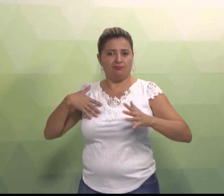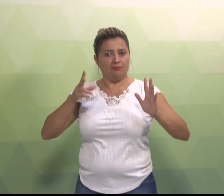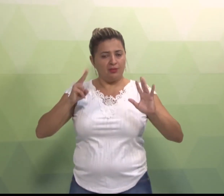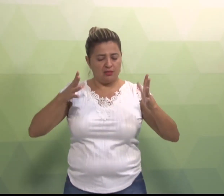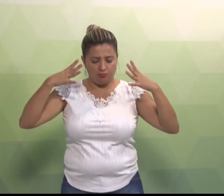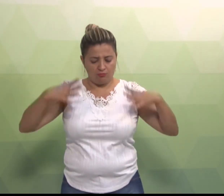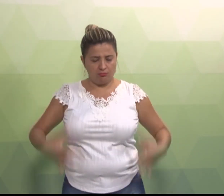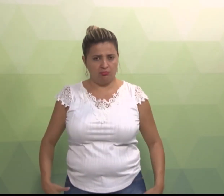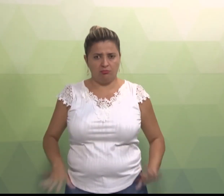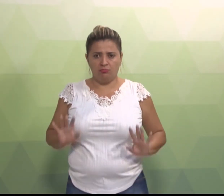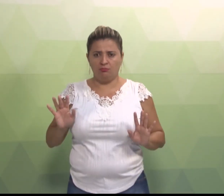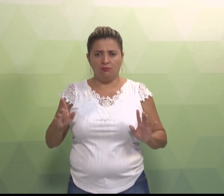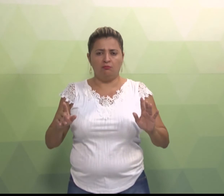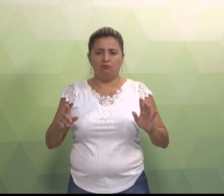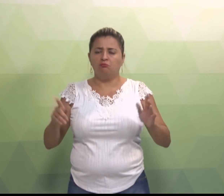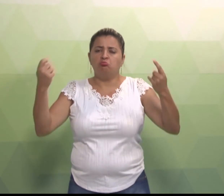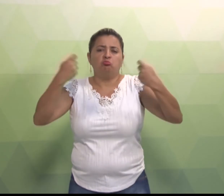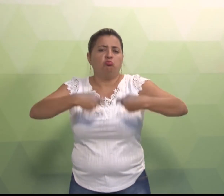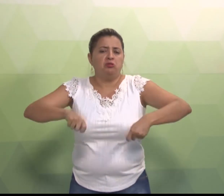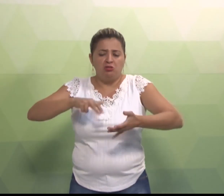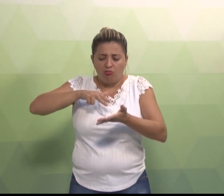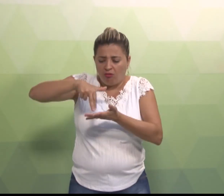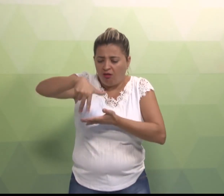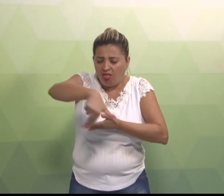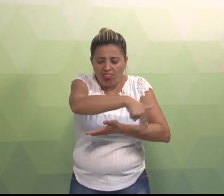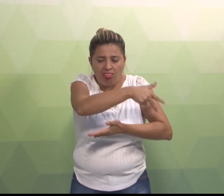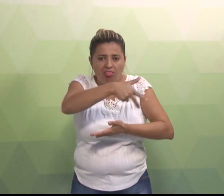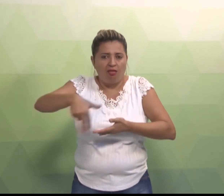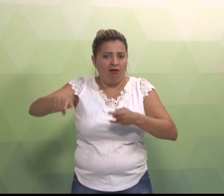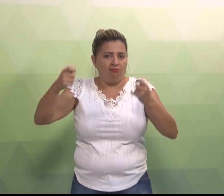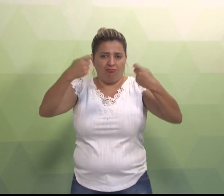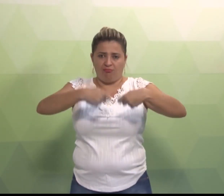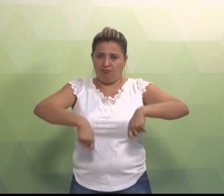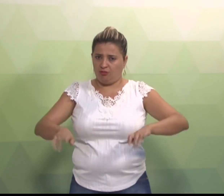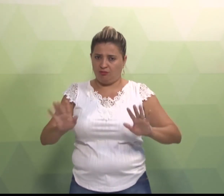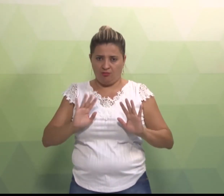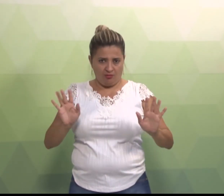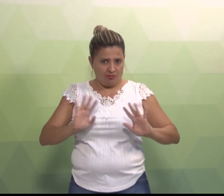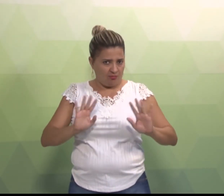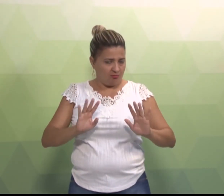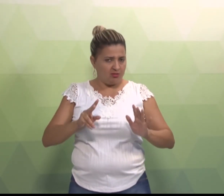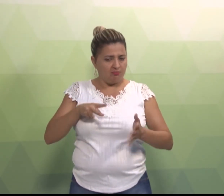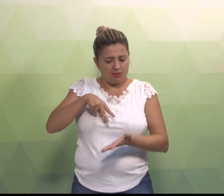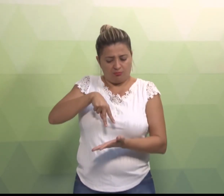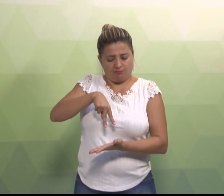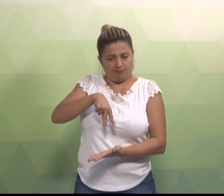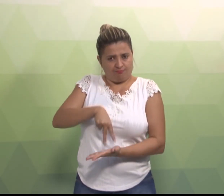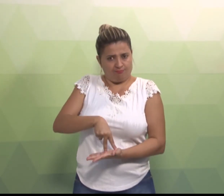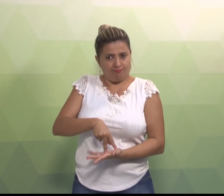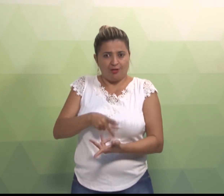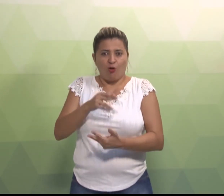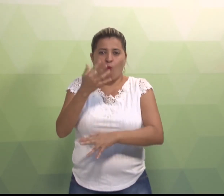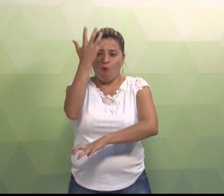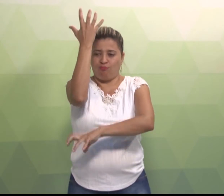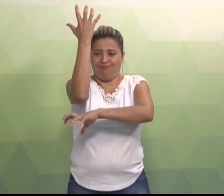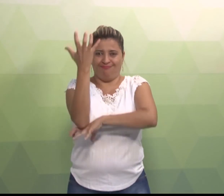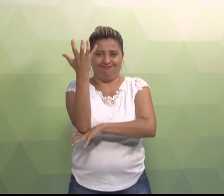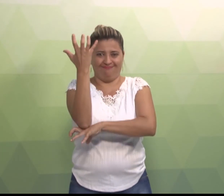ou movimentando. Eu preciso realmente estar sinalizado, parado. É como se